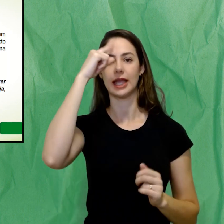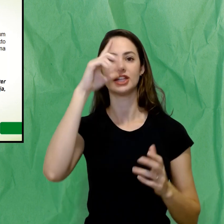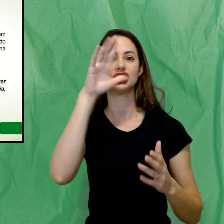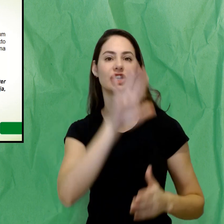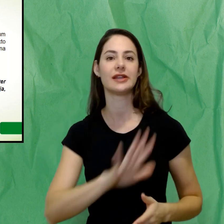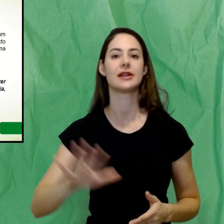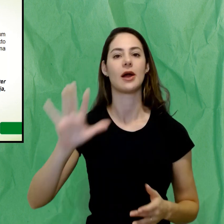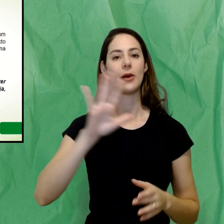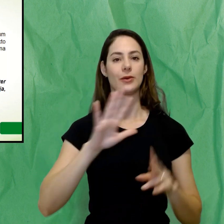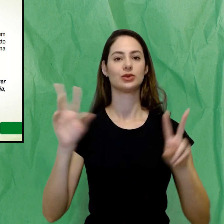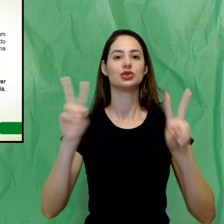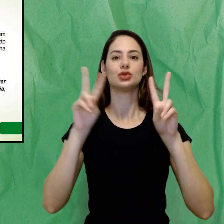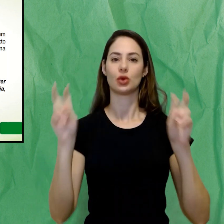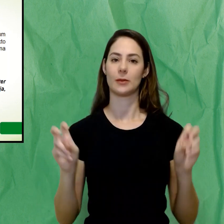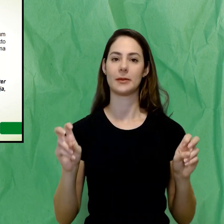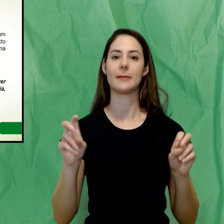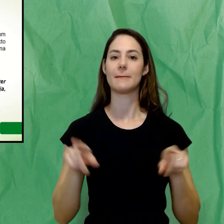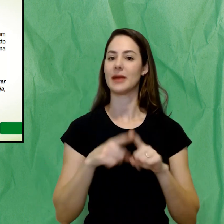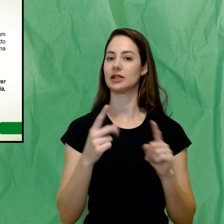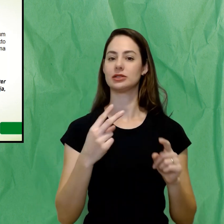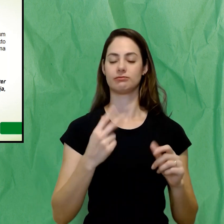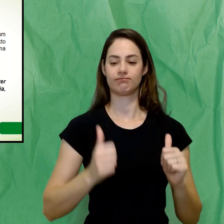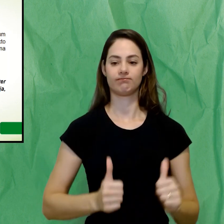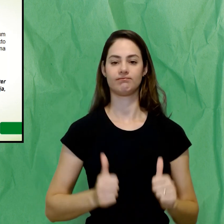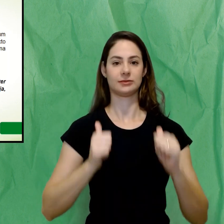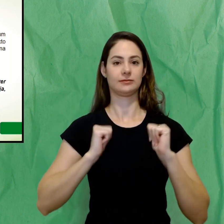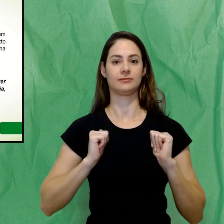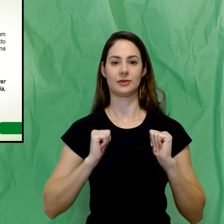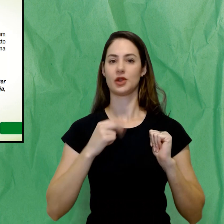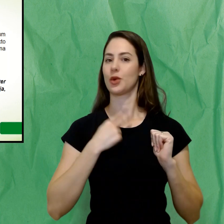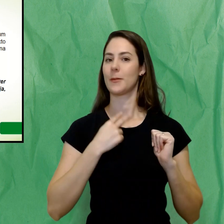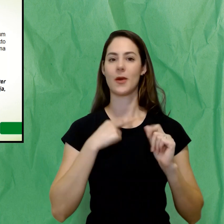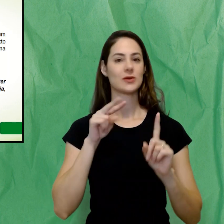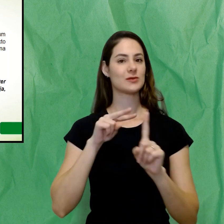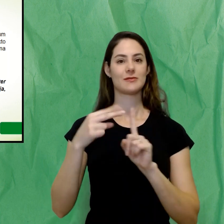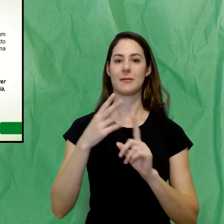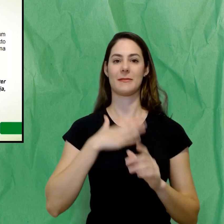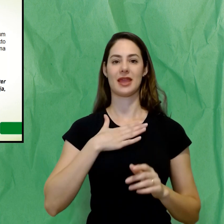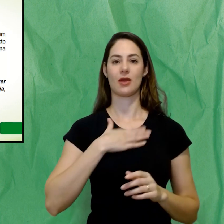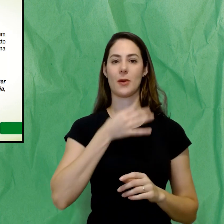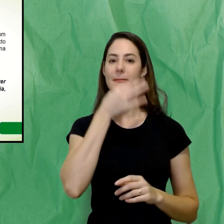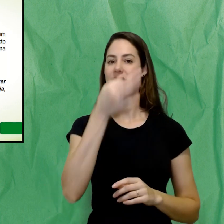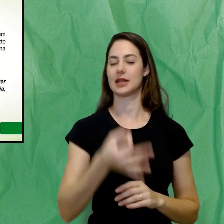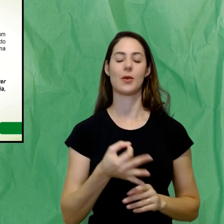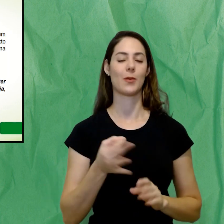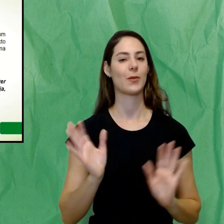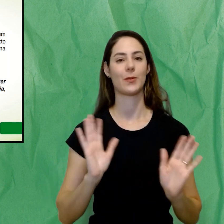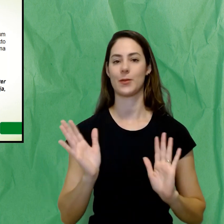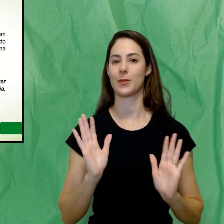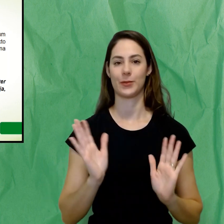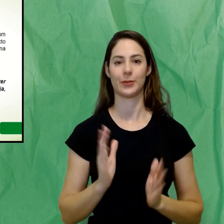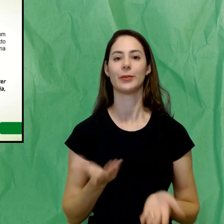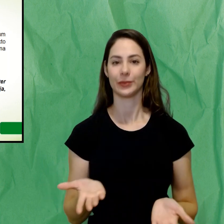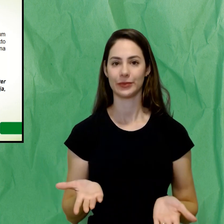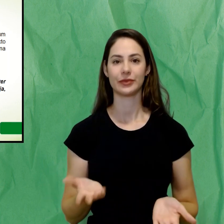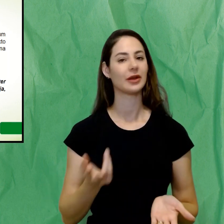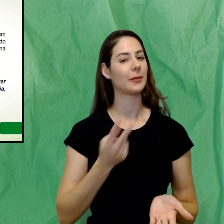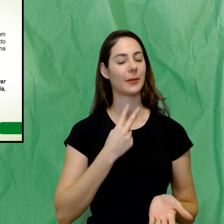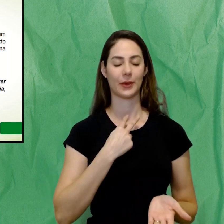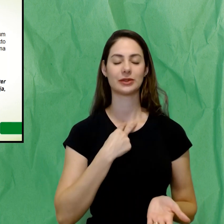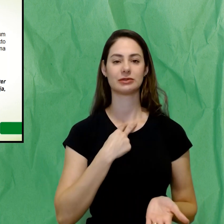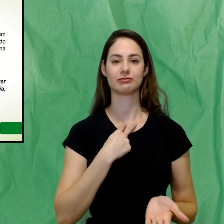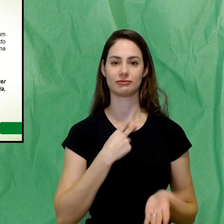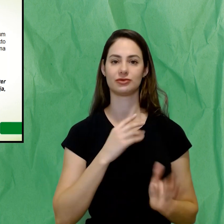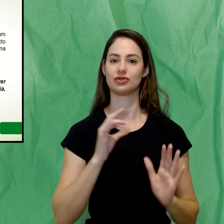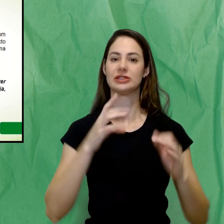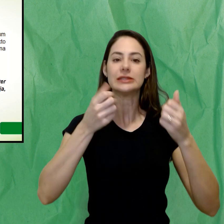de um determinado assunto de maneira imparcial. O que que significa de maneira imparcial? Não pode haver desdobramento de forma